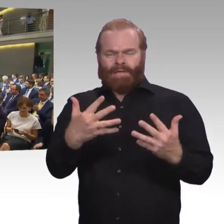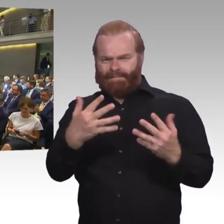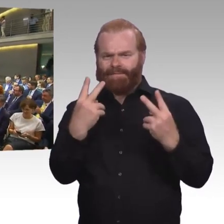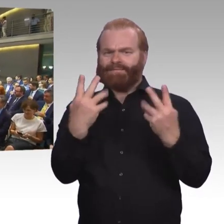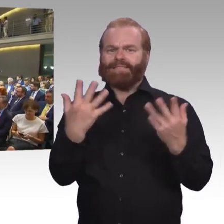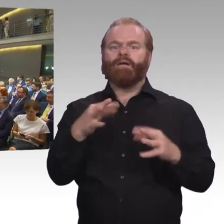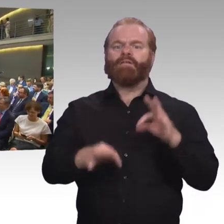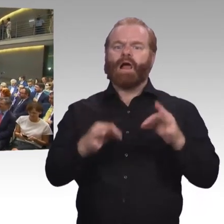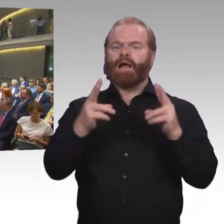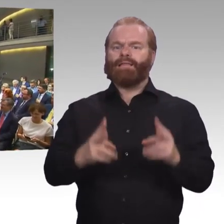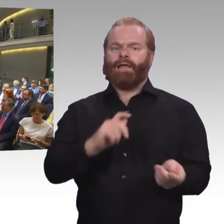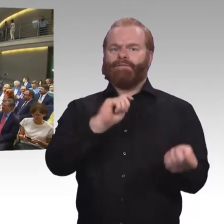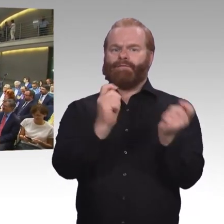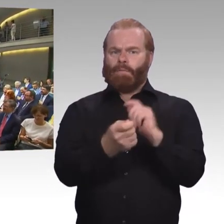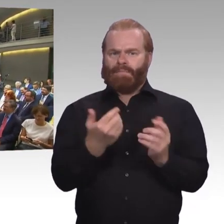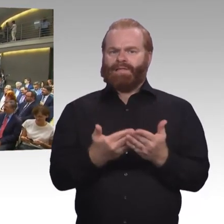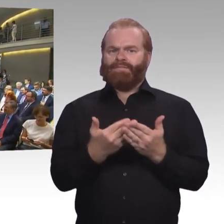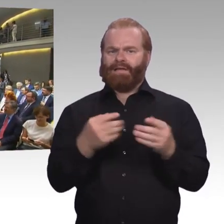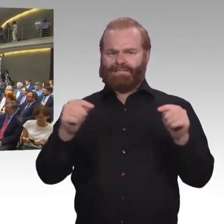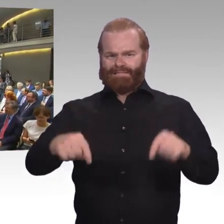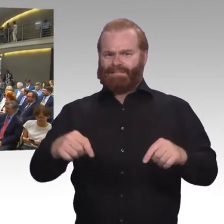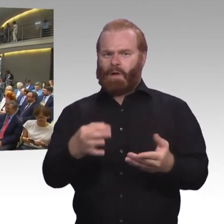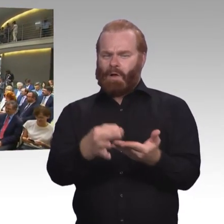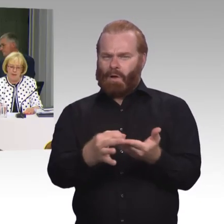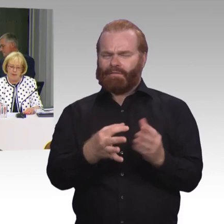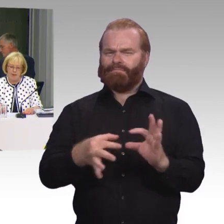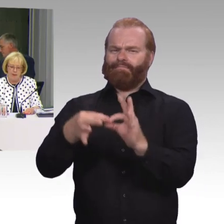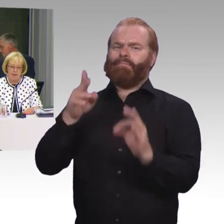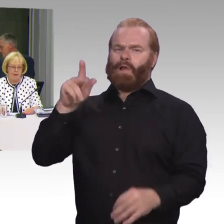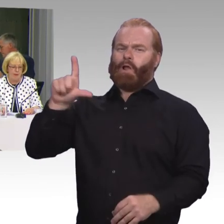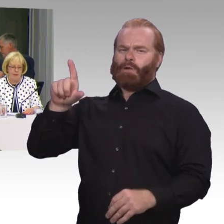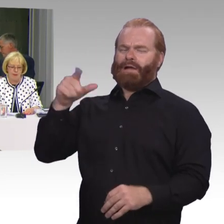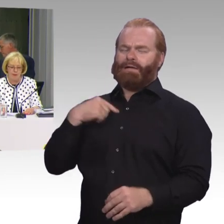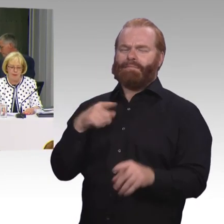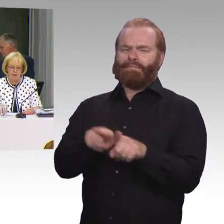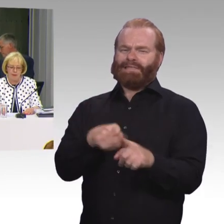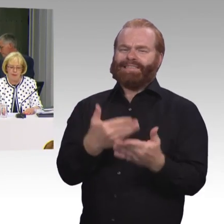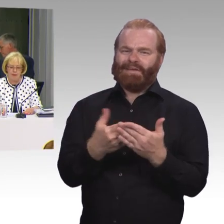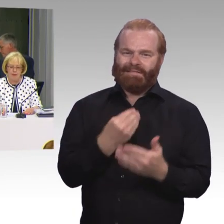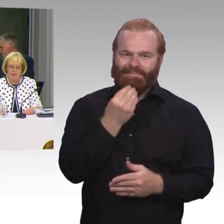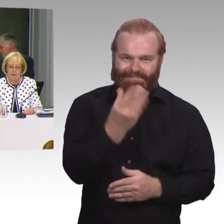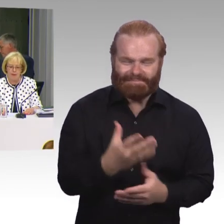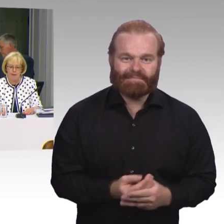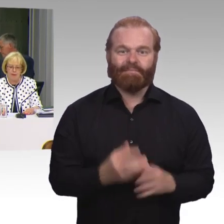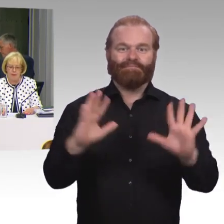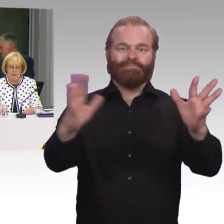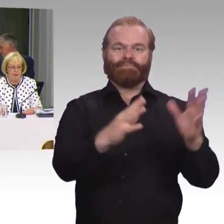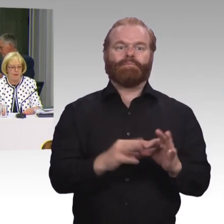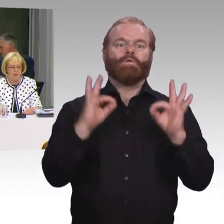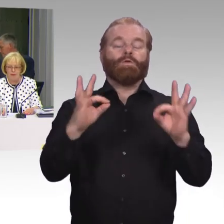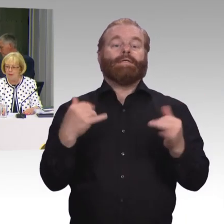Jetzt rufe ich auf den Tagesordnungspunkt 1, Eidesleistung der Bundesministerin der Verteidigung. Für